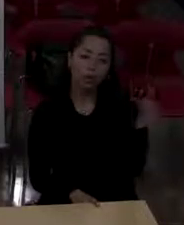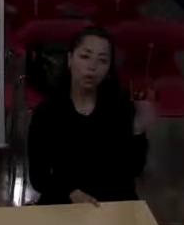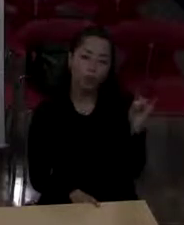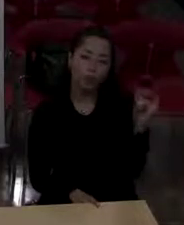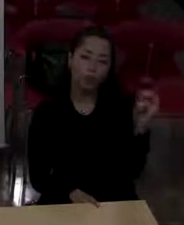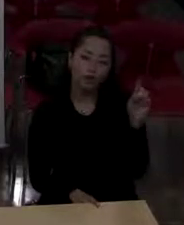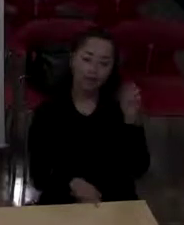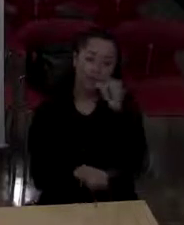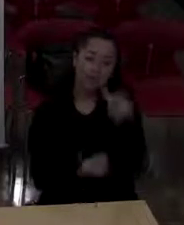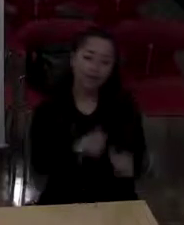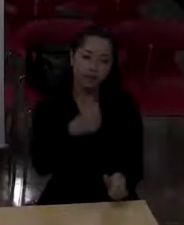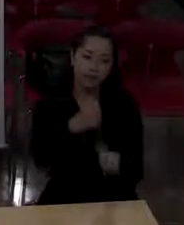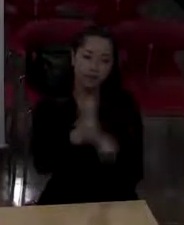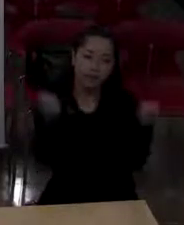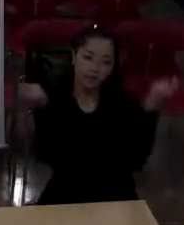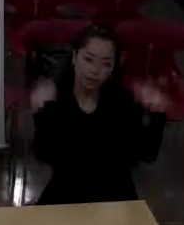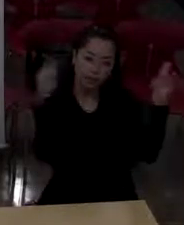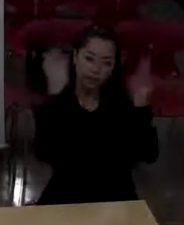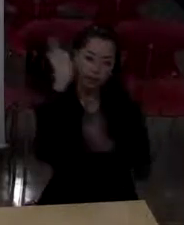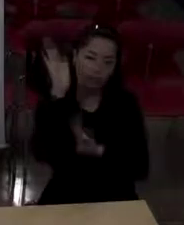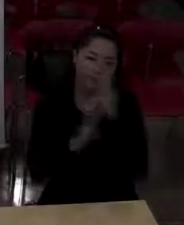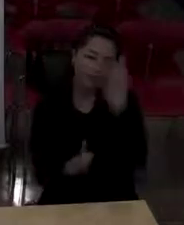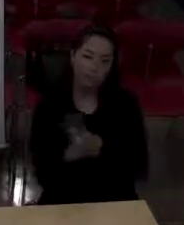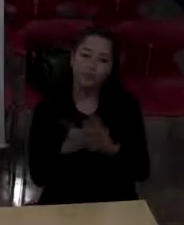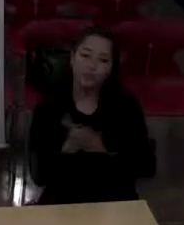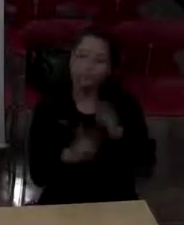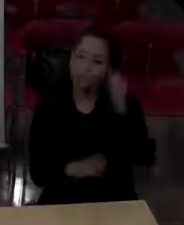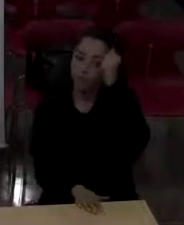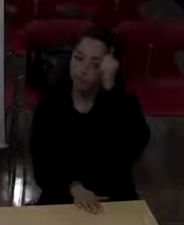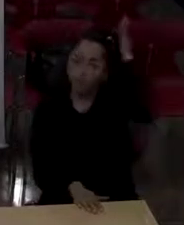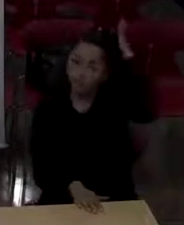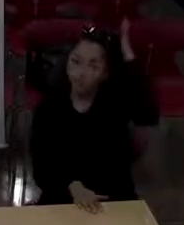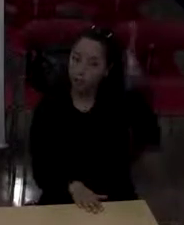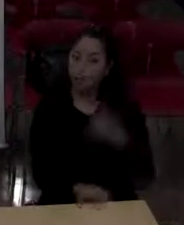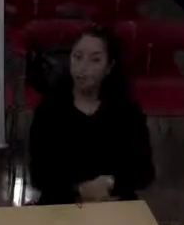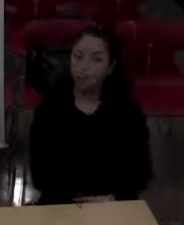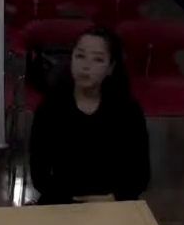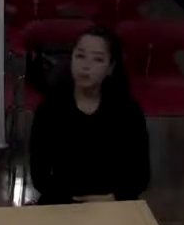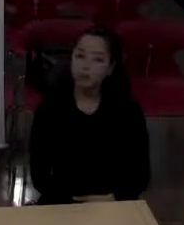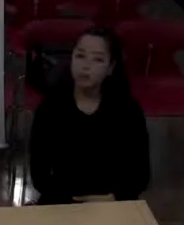Al correo electrónico promoción y desarrollo